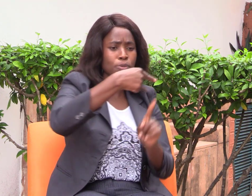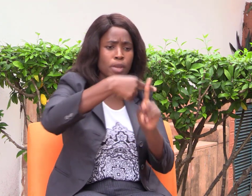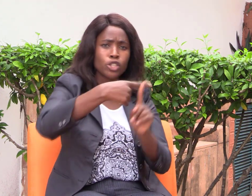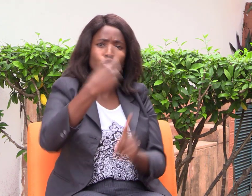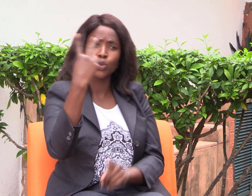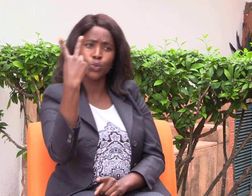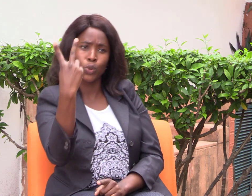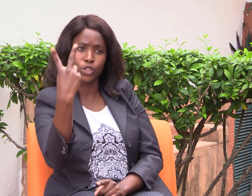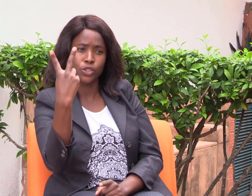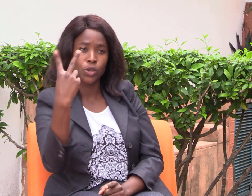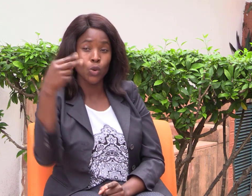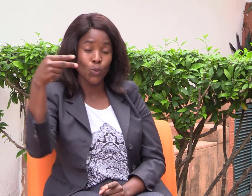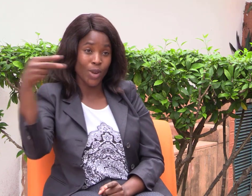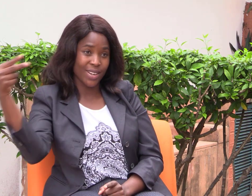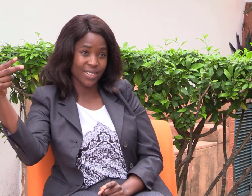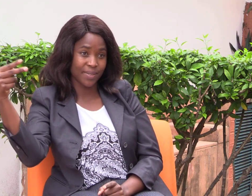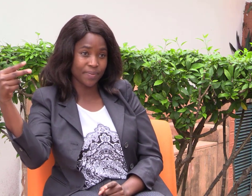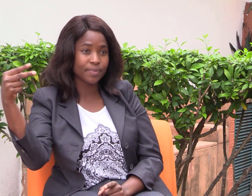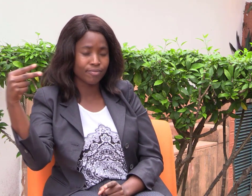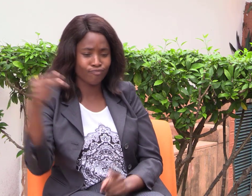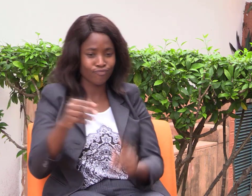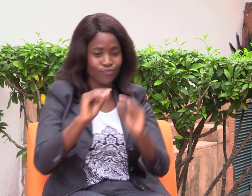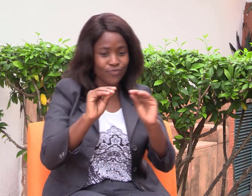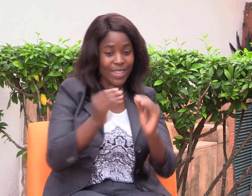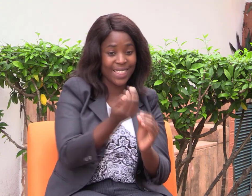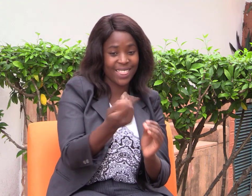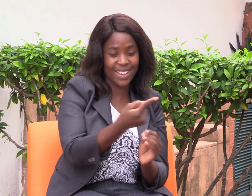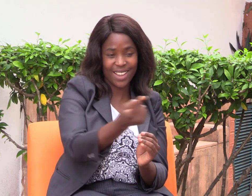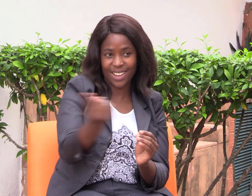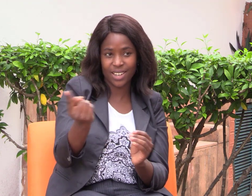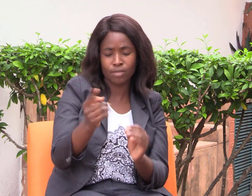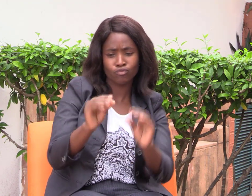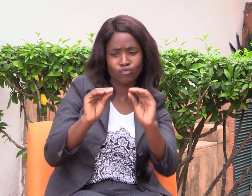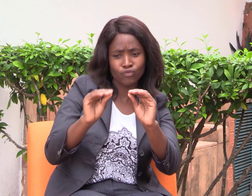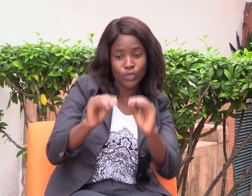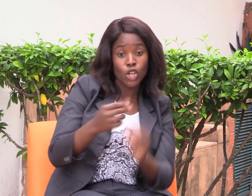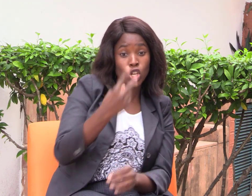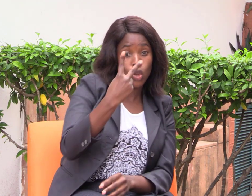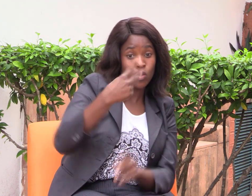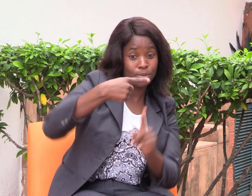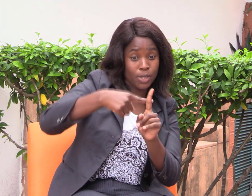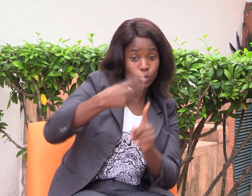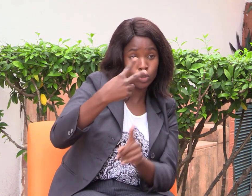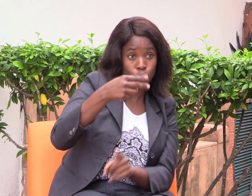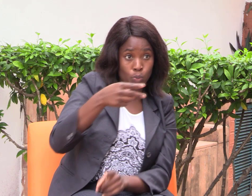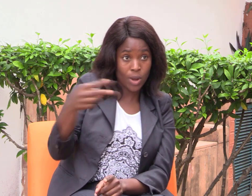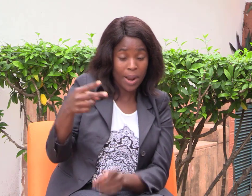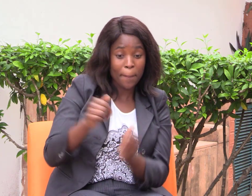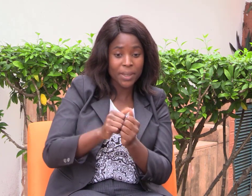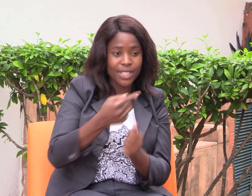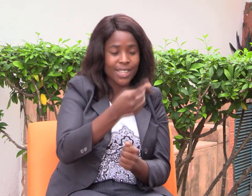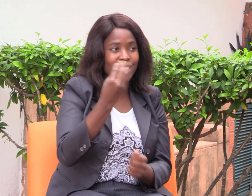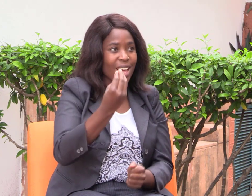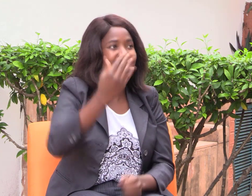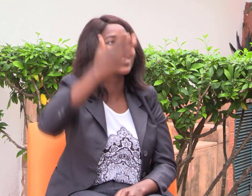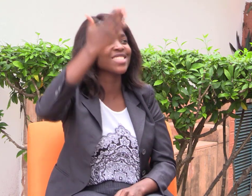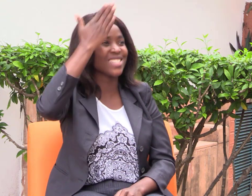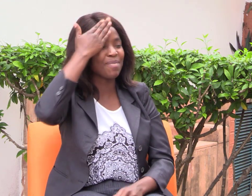matemática, aprendemos que 2 mais 2 é igual. E para essas crianças vão aprender 2 mais 2 é igual e